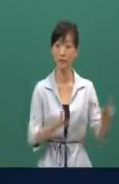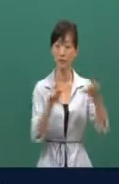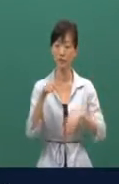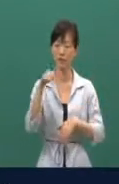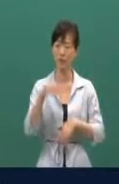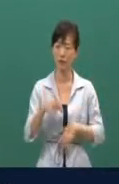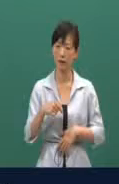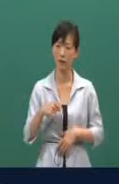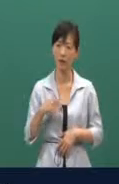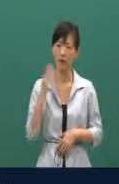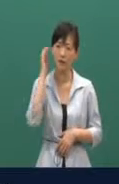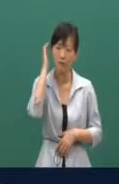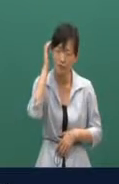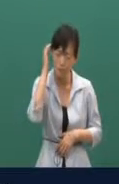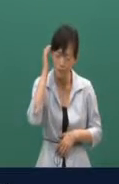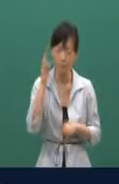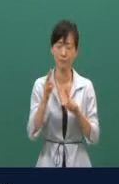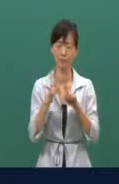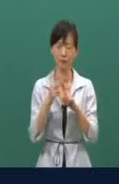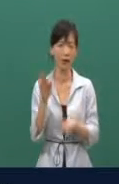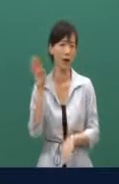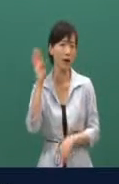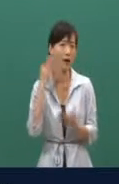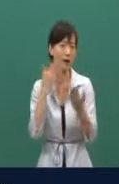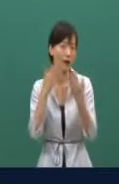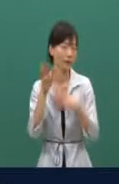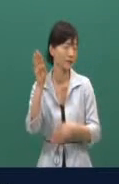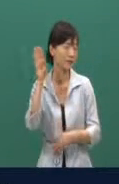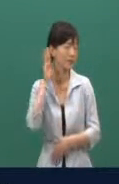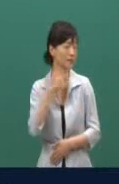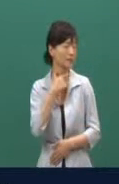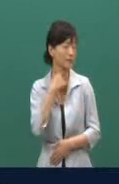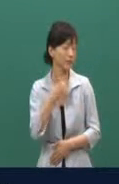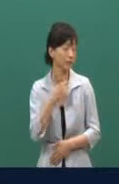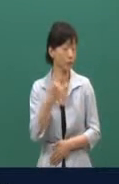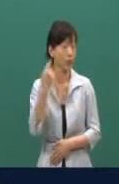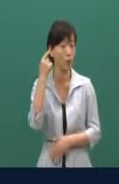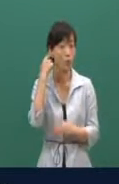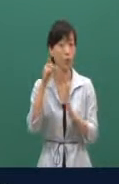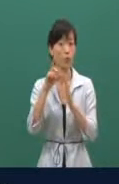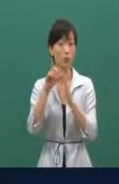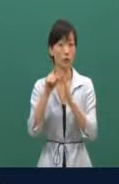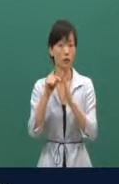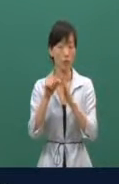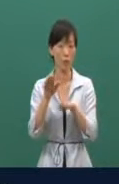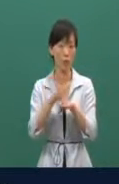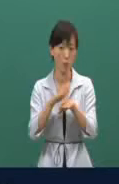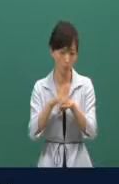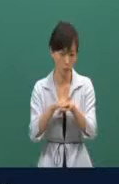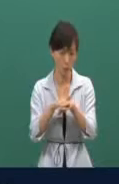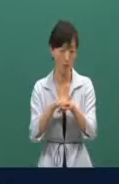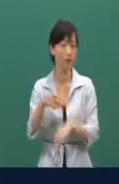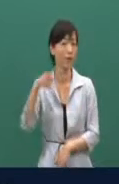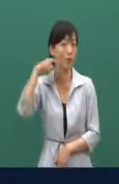毎日の生活でのお悩みや聞き取りたいと思う時の対処方法、